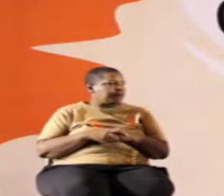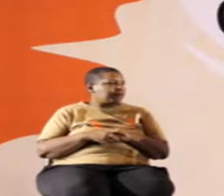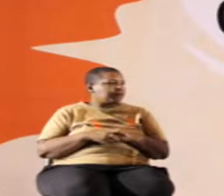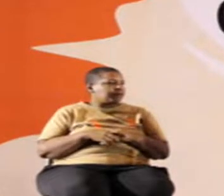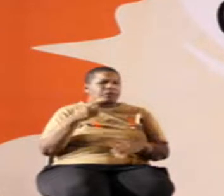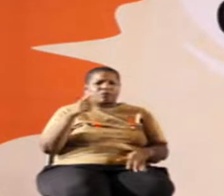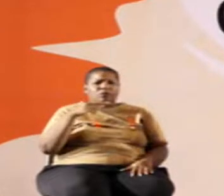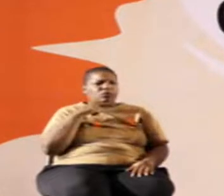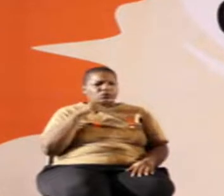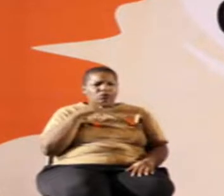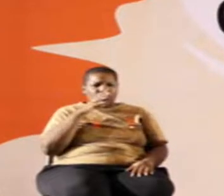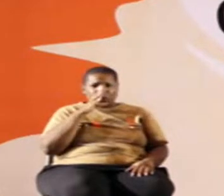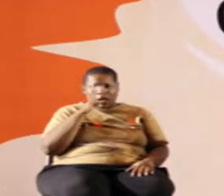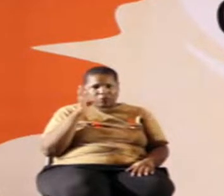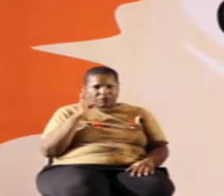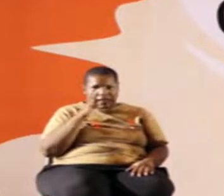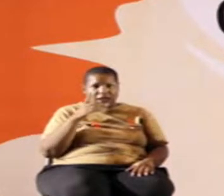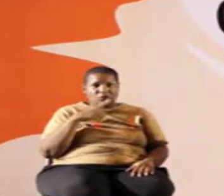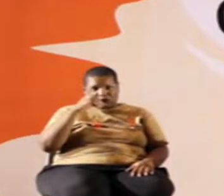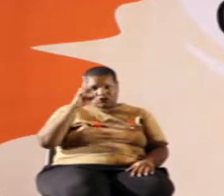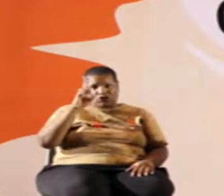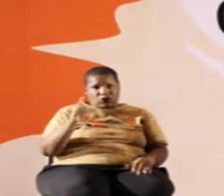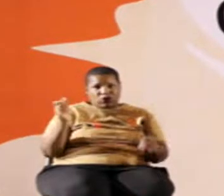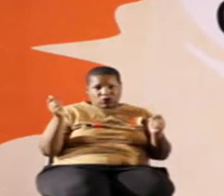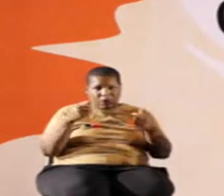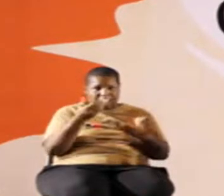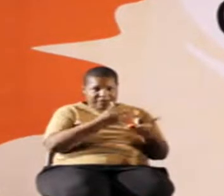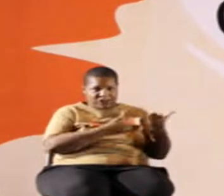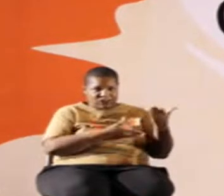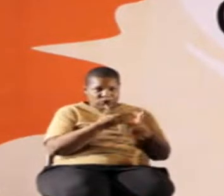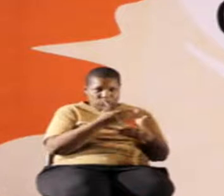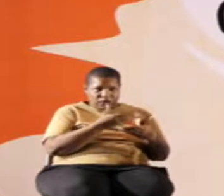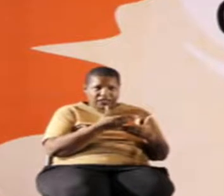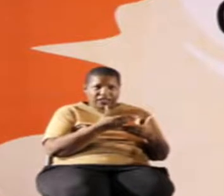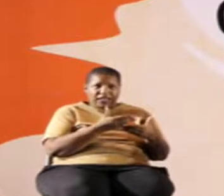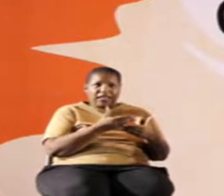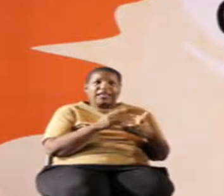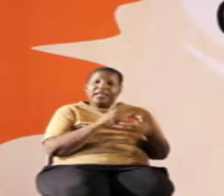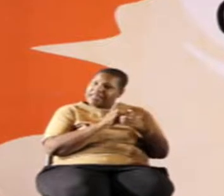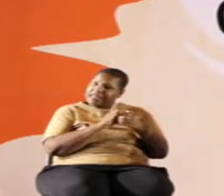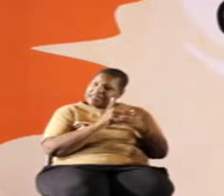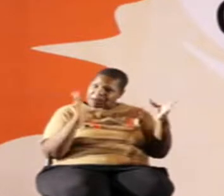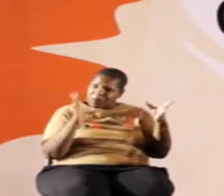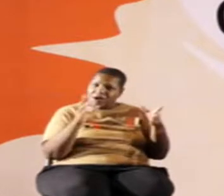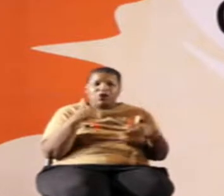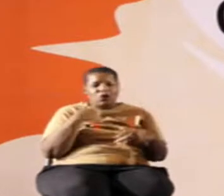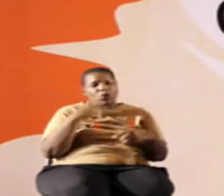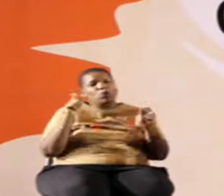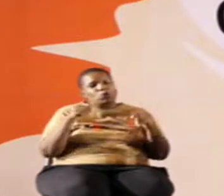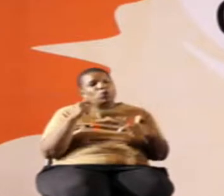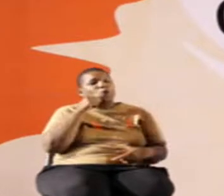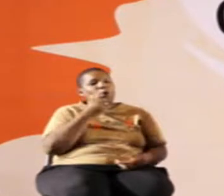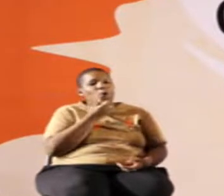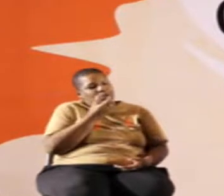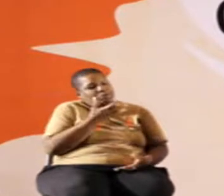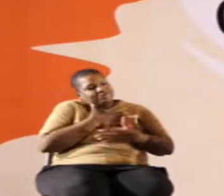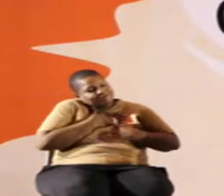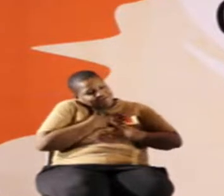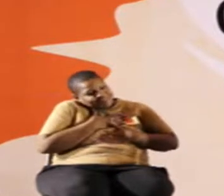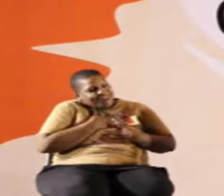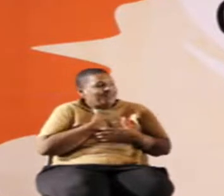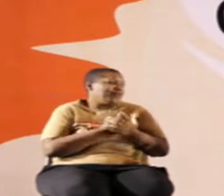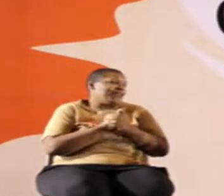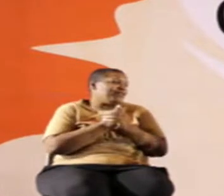usar e abusar do meu direito de estar aqui na condição de mediadora e democrática que sou, generosa.